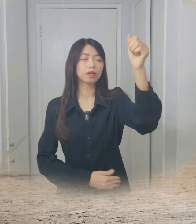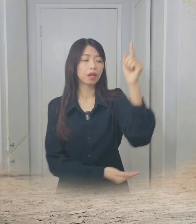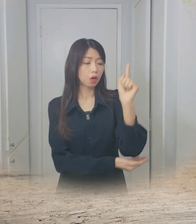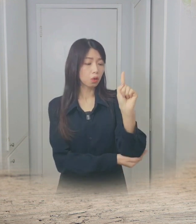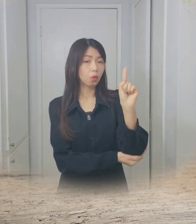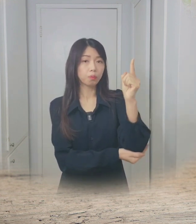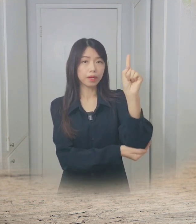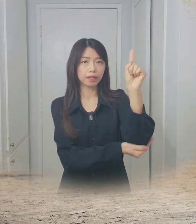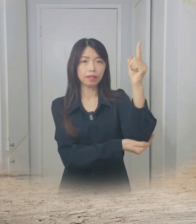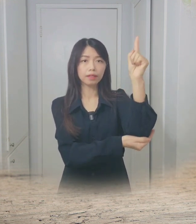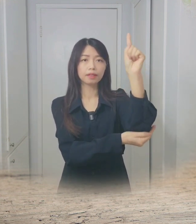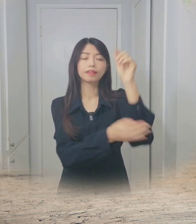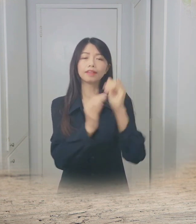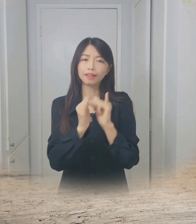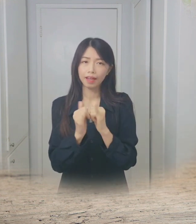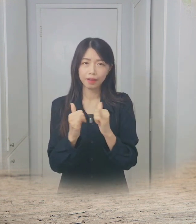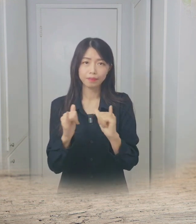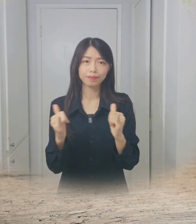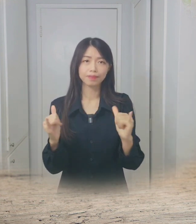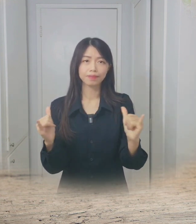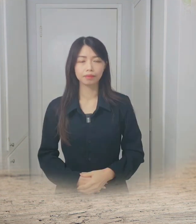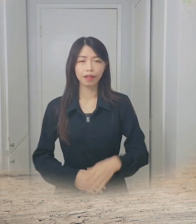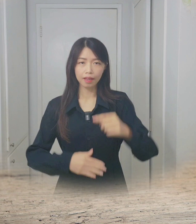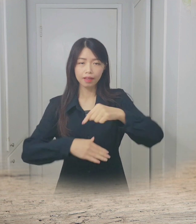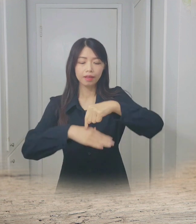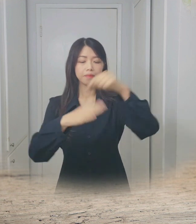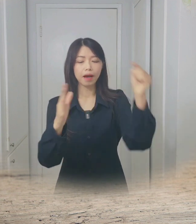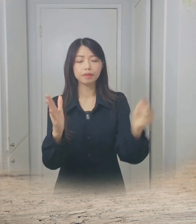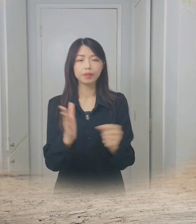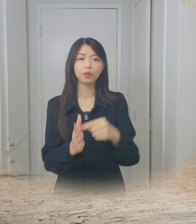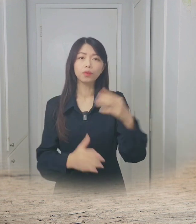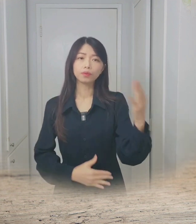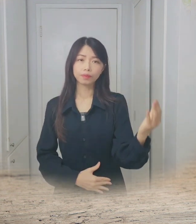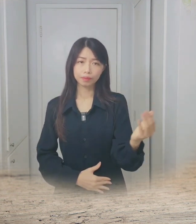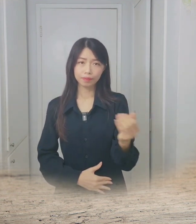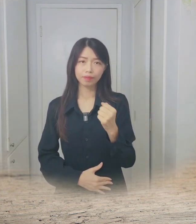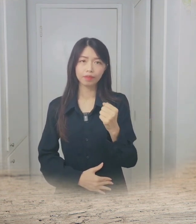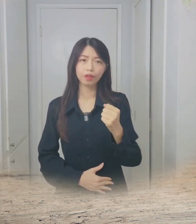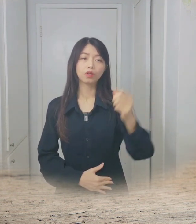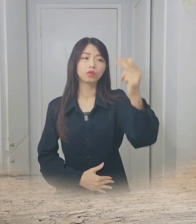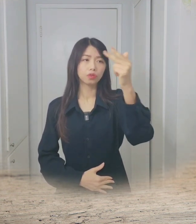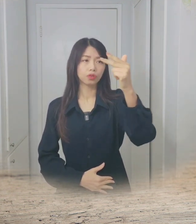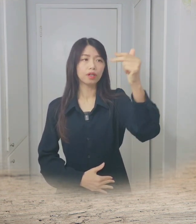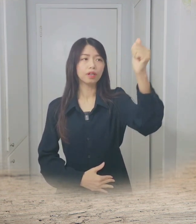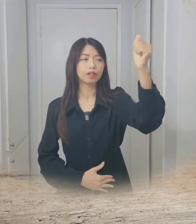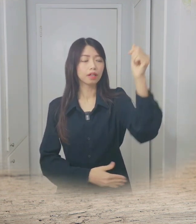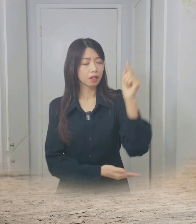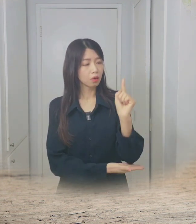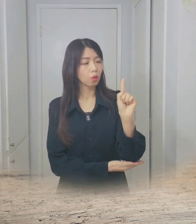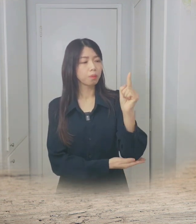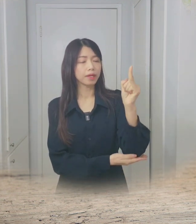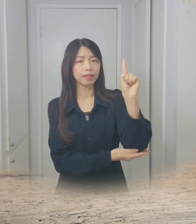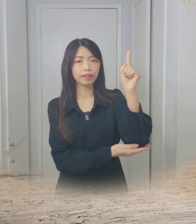줄을 높이는 사람 마음으로 줄을